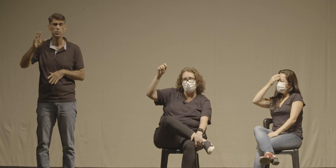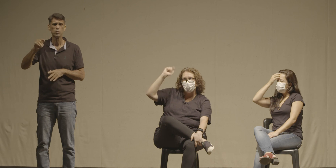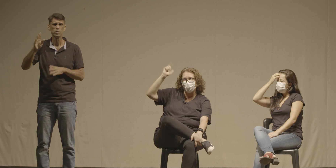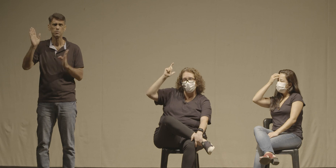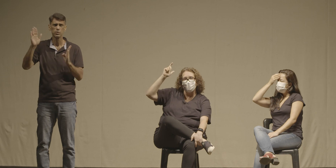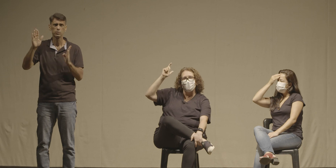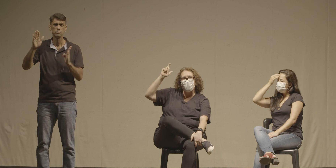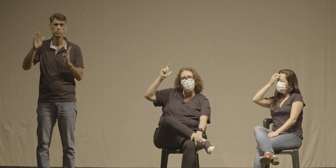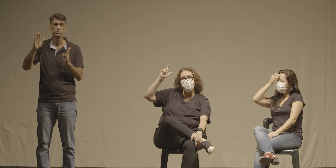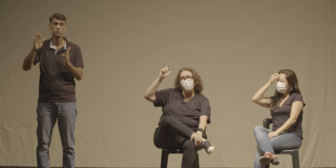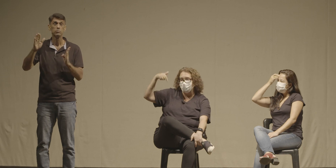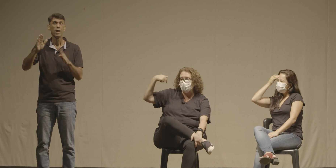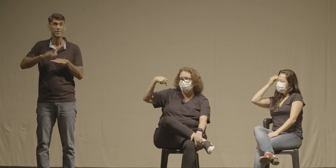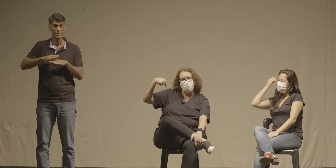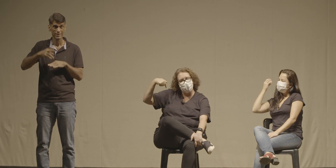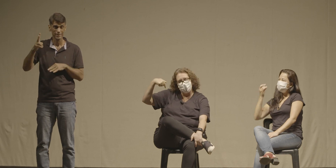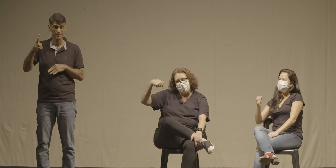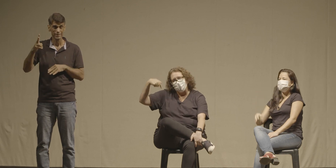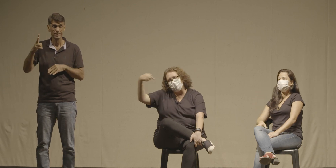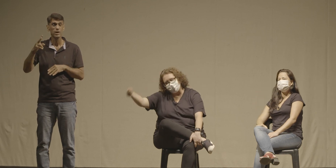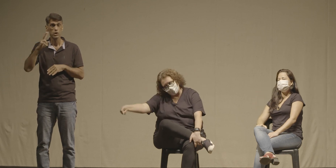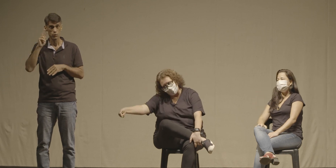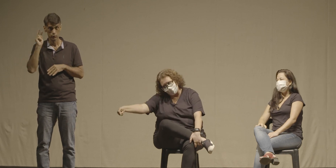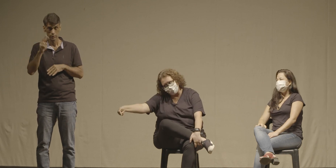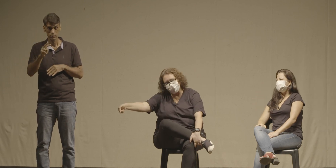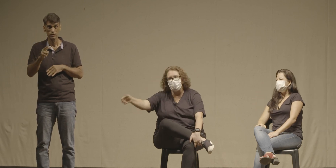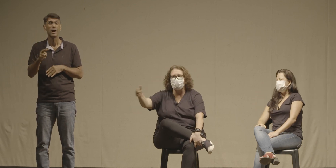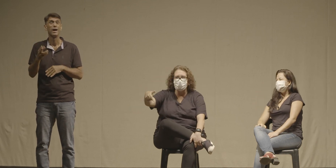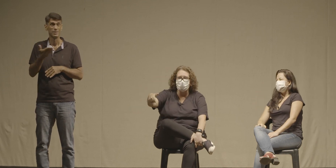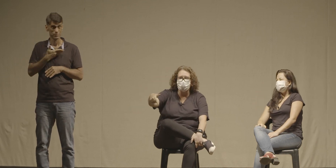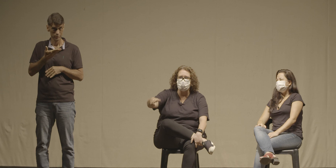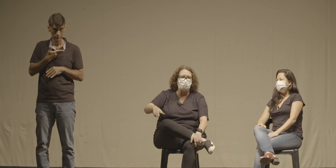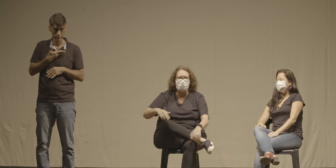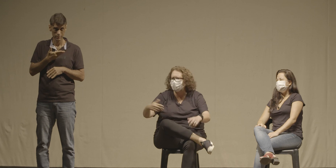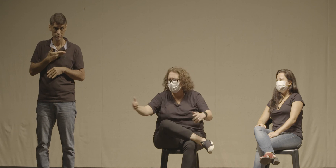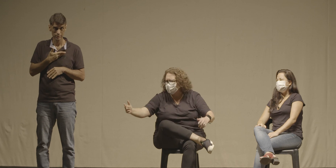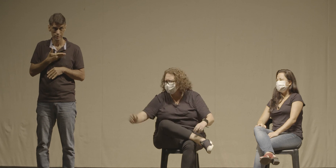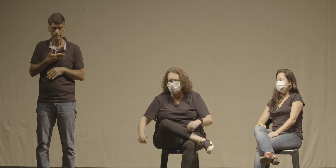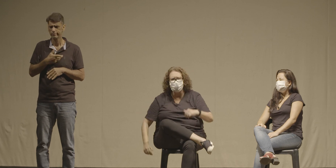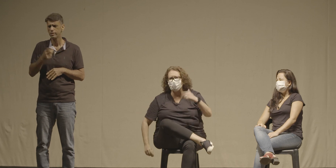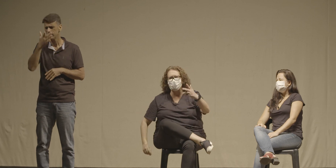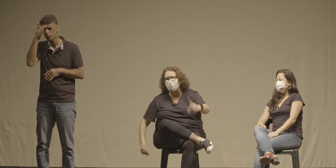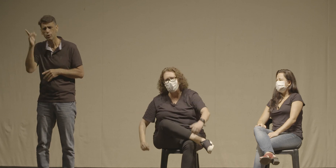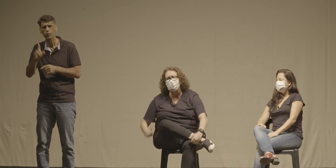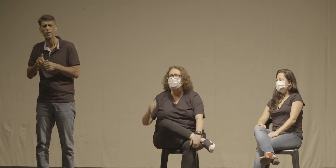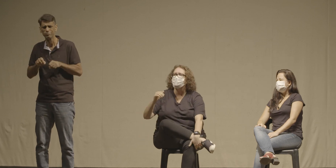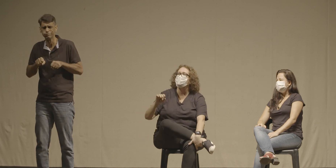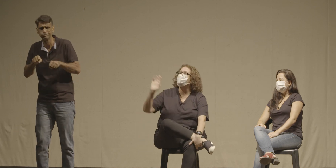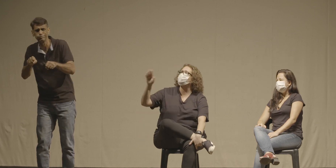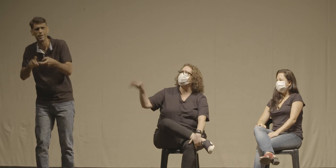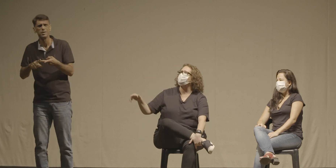um pouquinho mais a luz. Aí eu vi colegas falando, tipo, contra a regra, uma